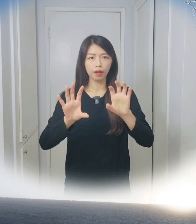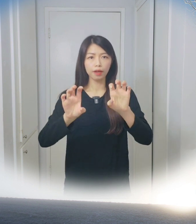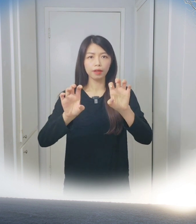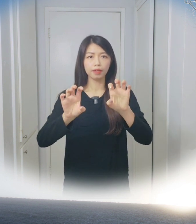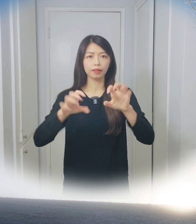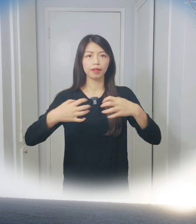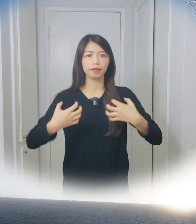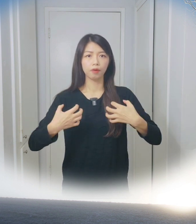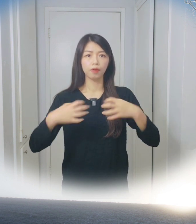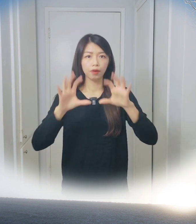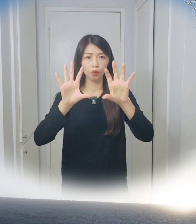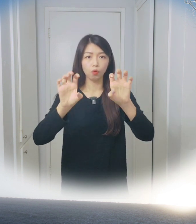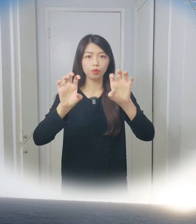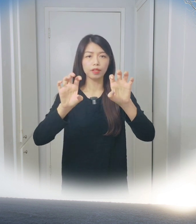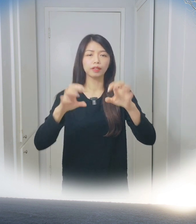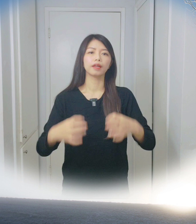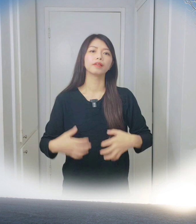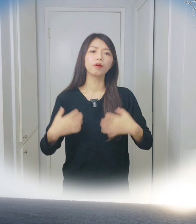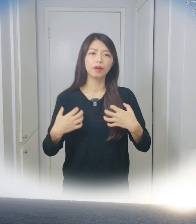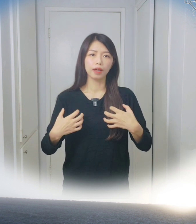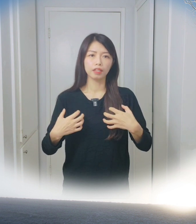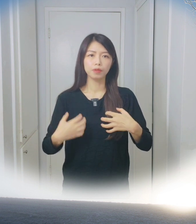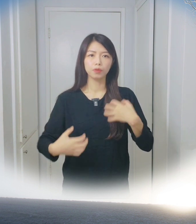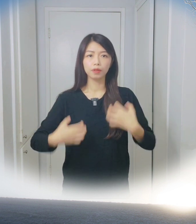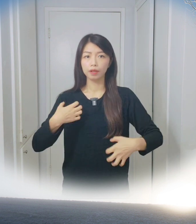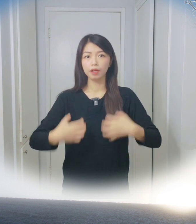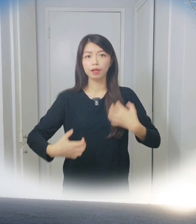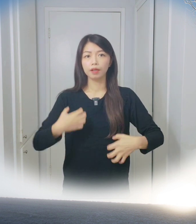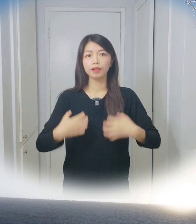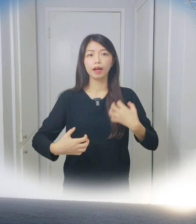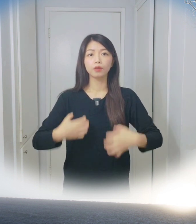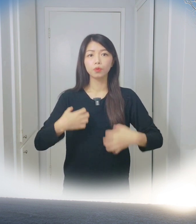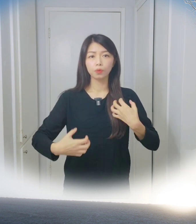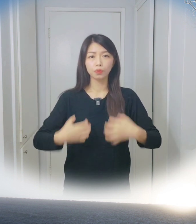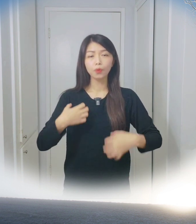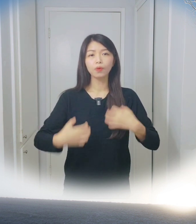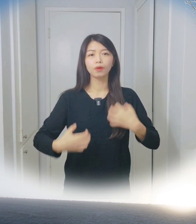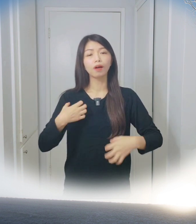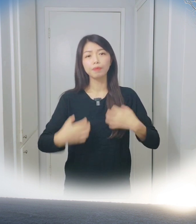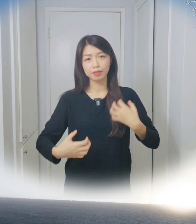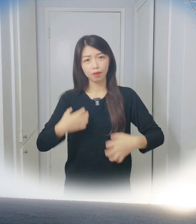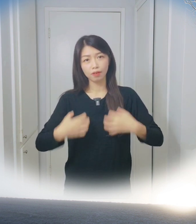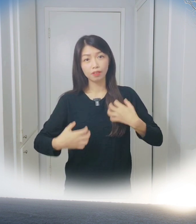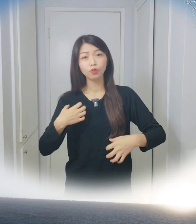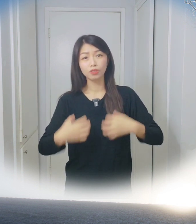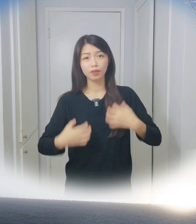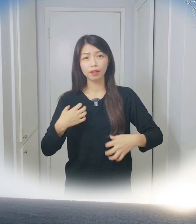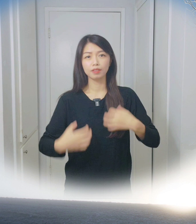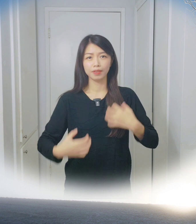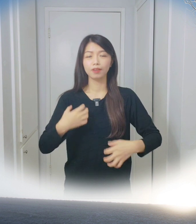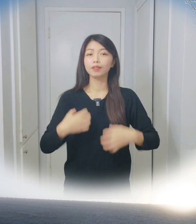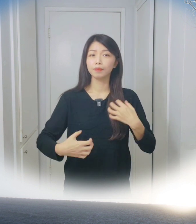손을 이렇게 이 상태에서, 오므리 이 상태에서 가슴 있는 쪽을 양쪽으로 엇갈리면서